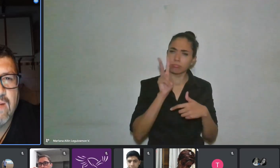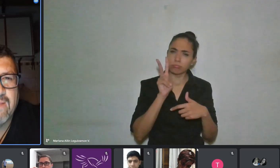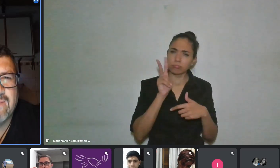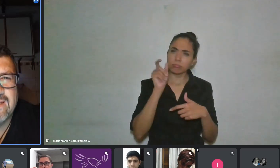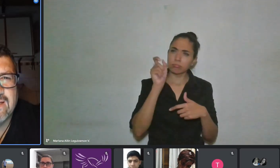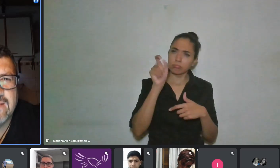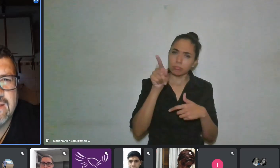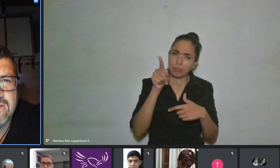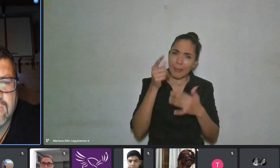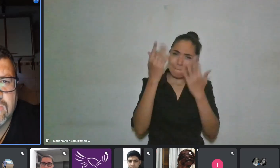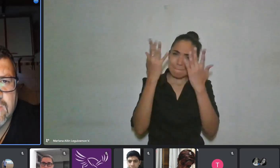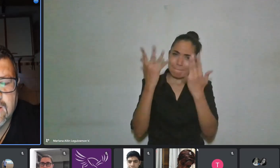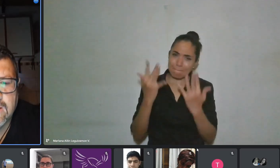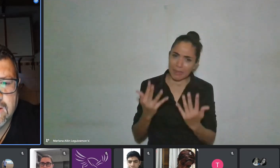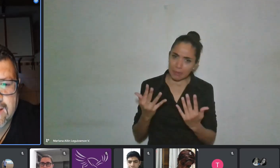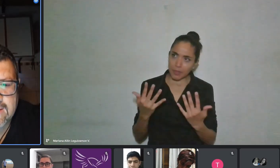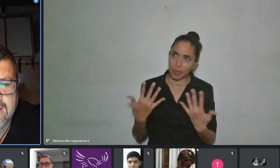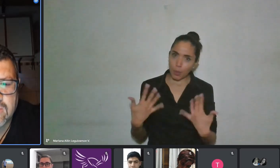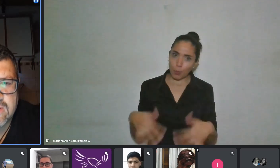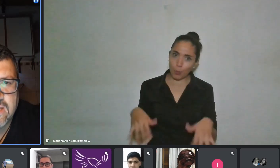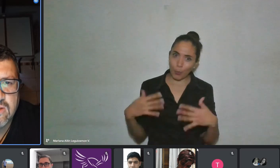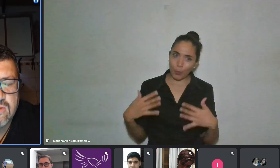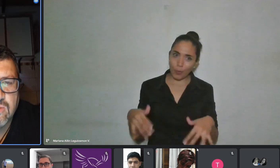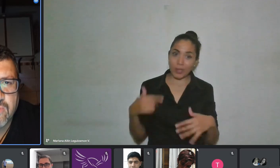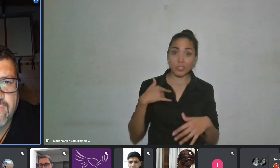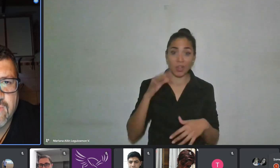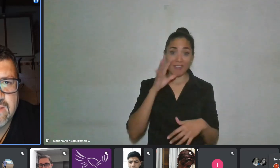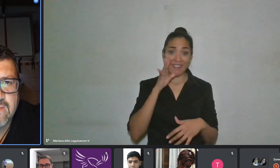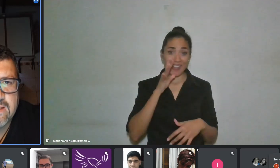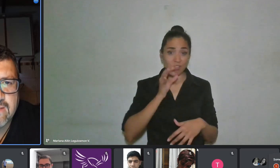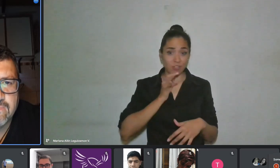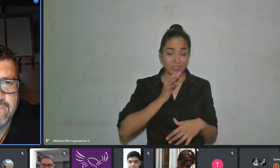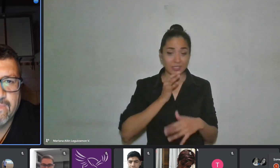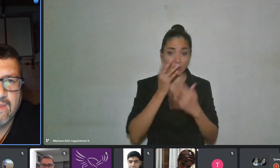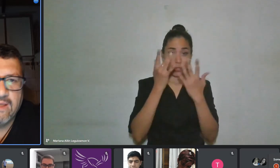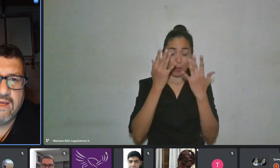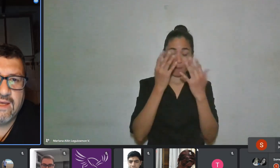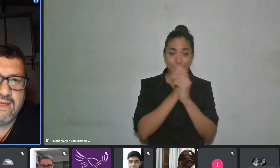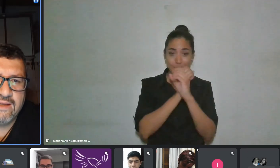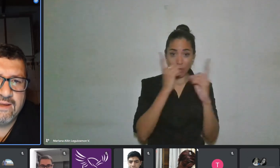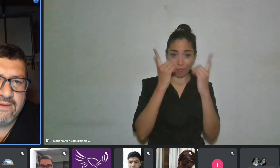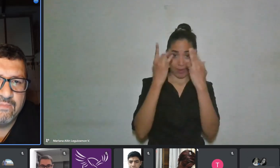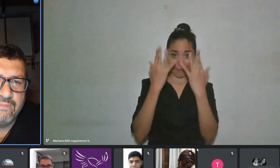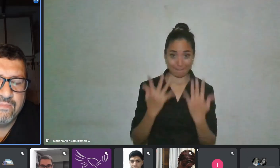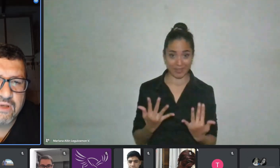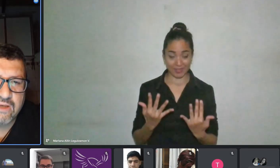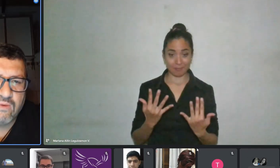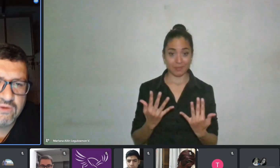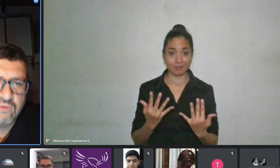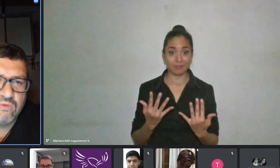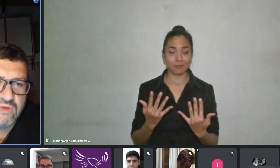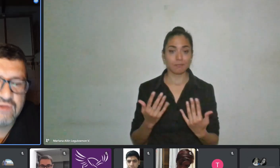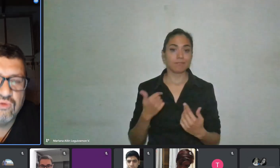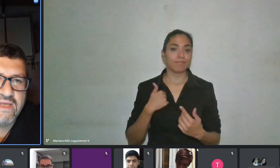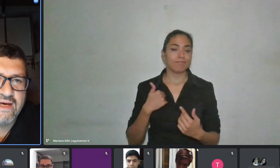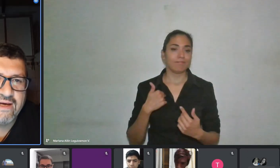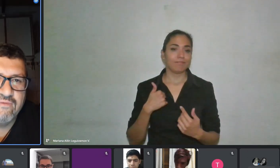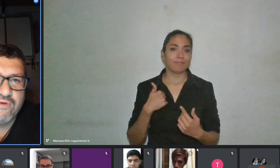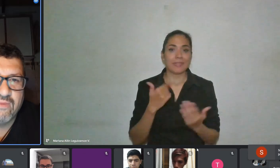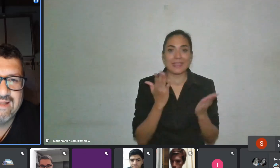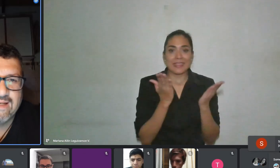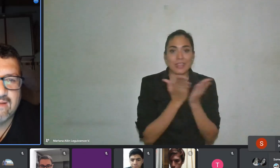de la matemática que tiene. Yo hace 14 años que soy profe de matemática, eh, porque cuando uno